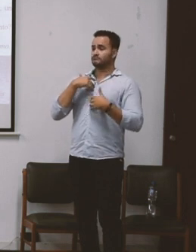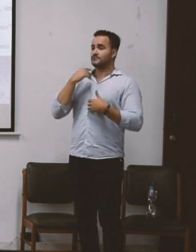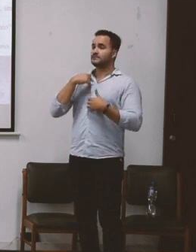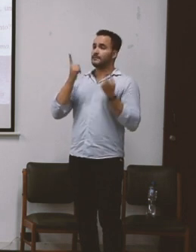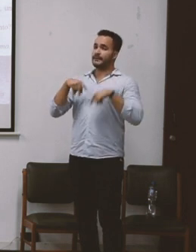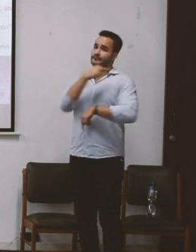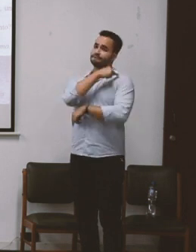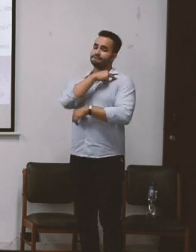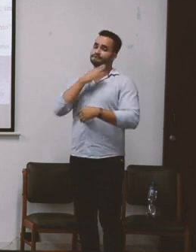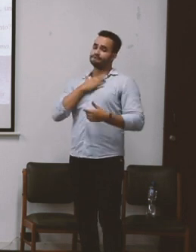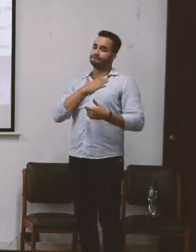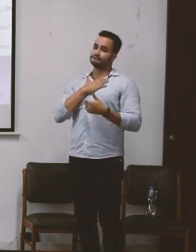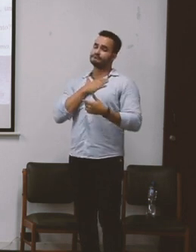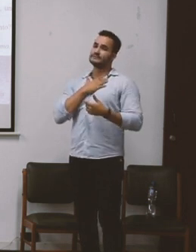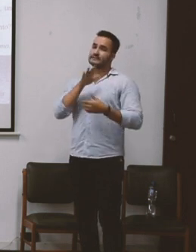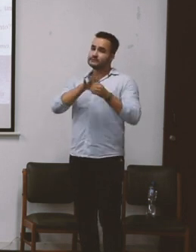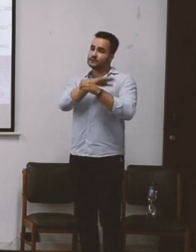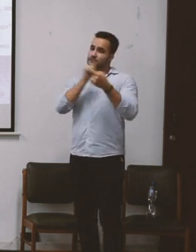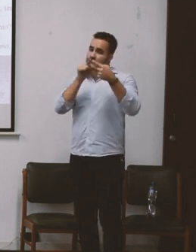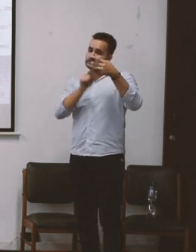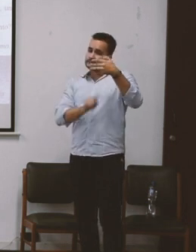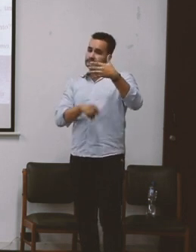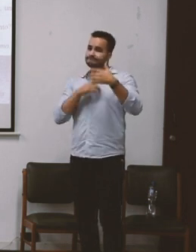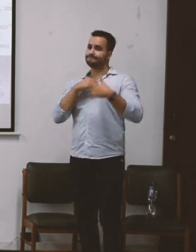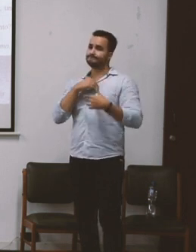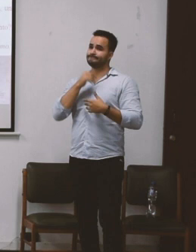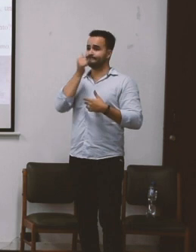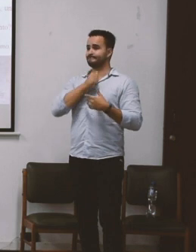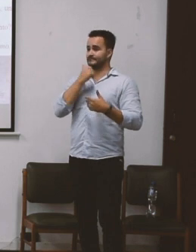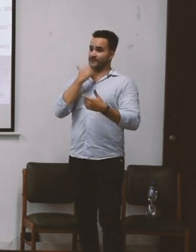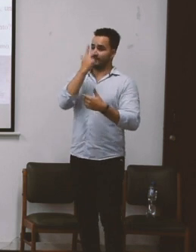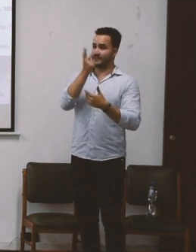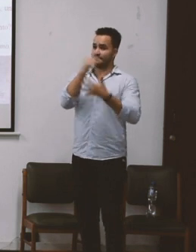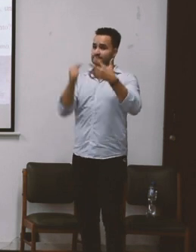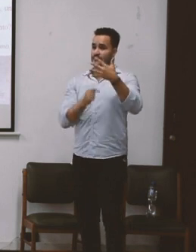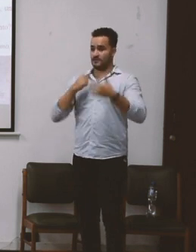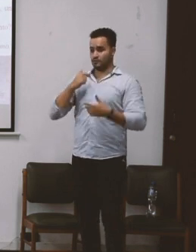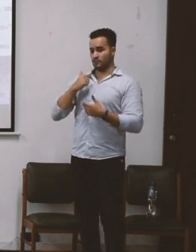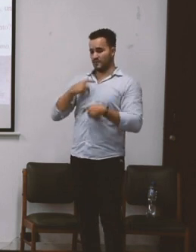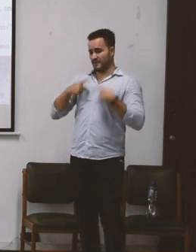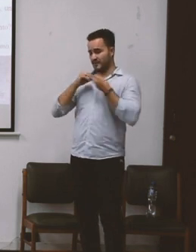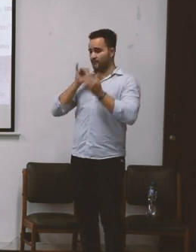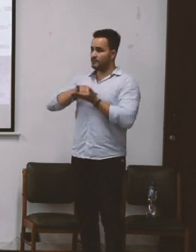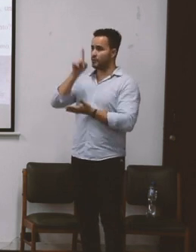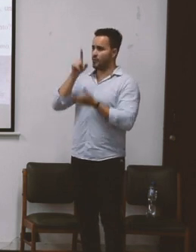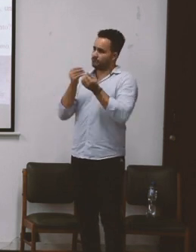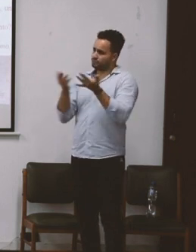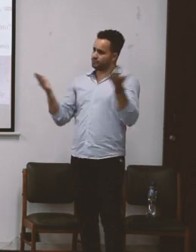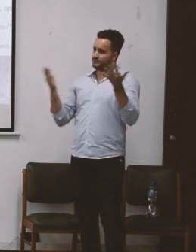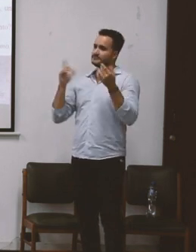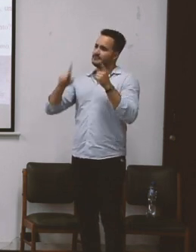de imponernos a la propia adversidad. Así no solo dignificamos nuestras formas de vivir, sino también favorecemos a